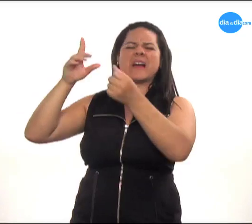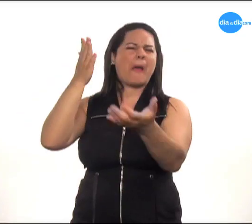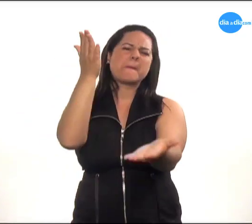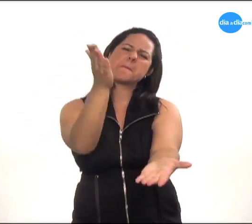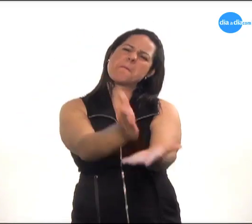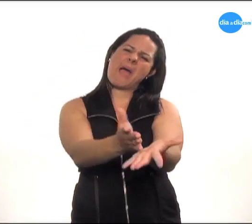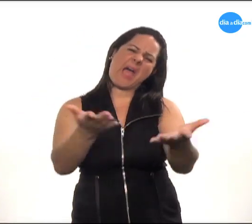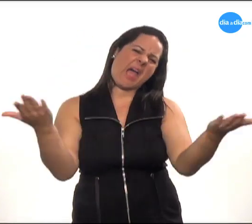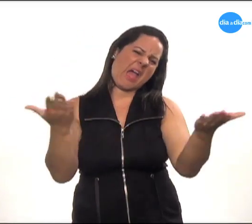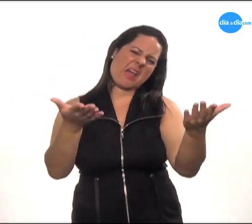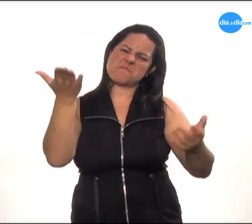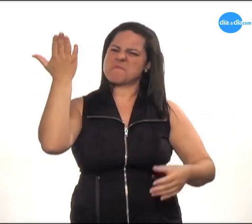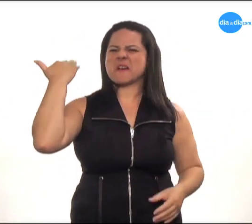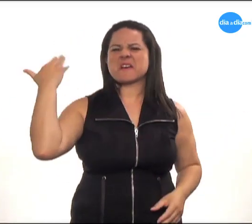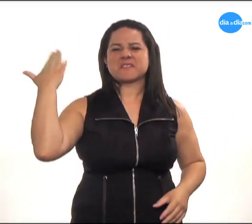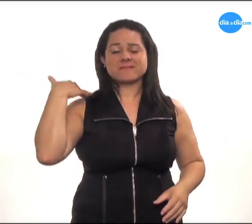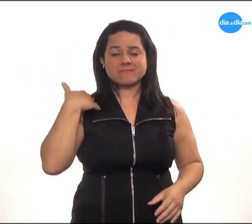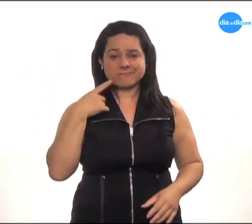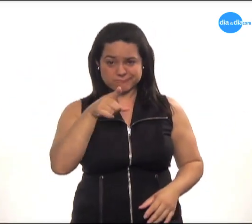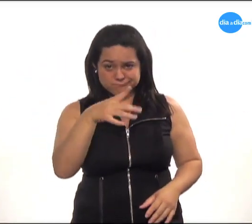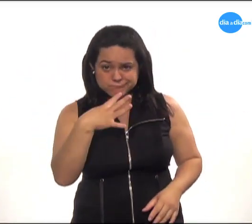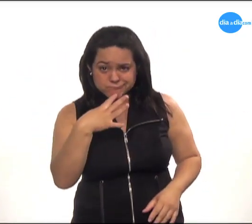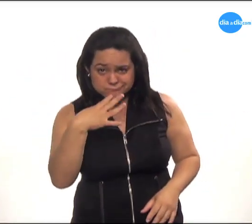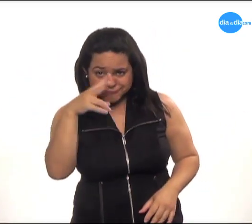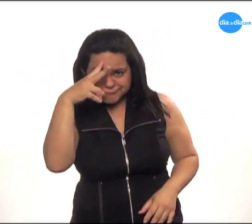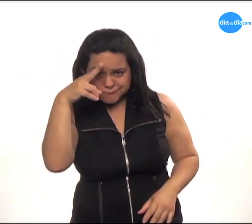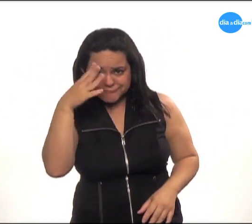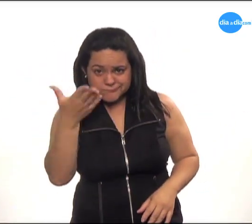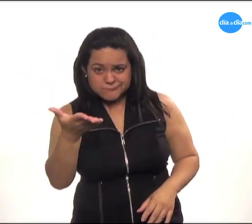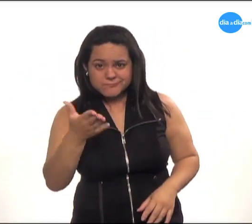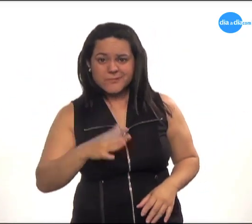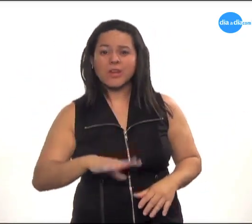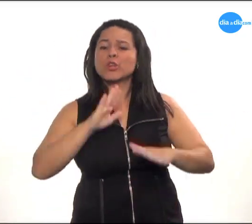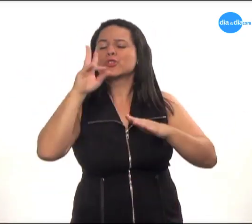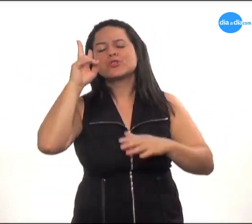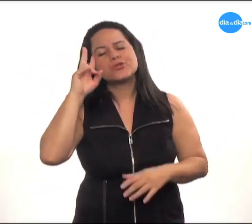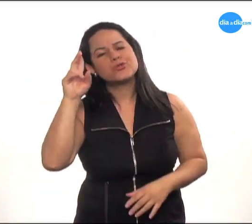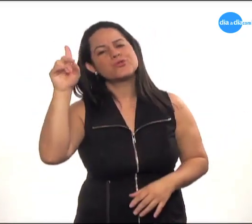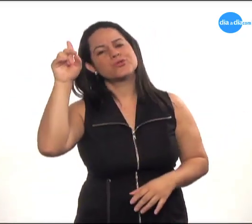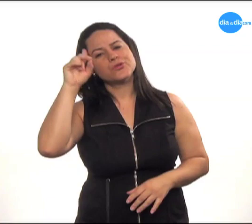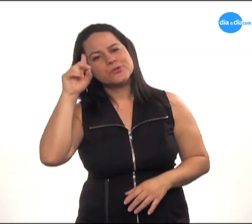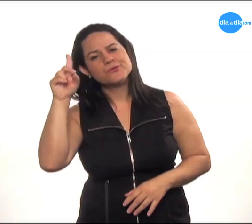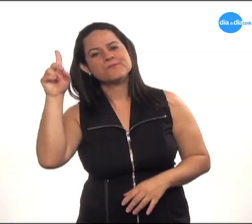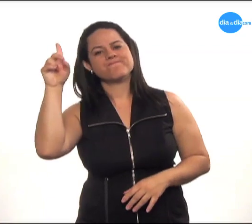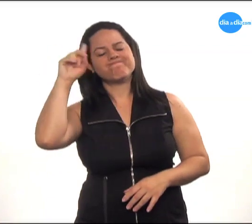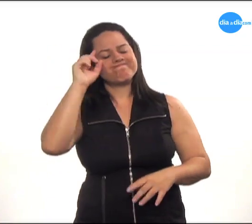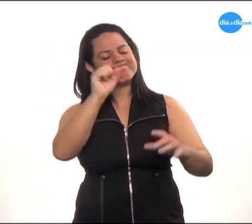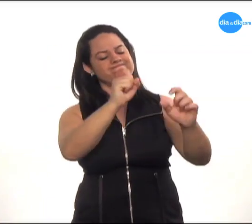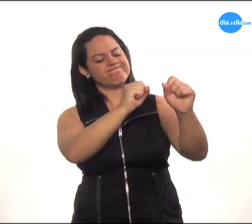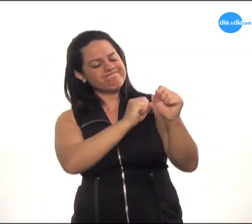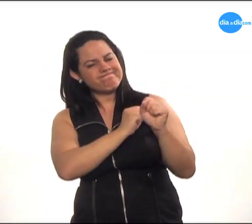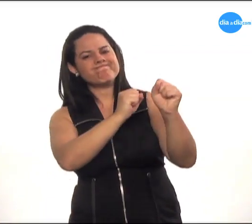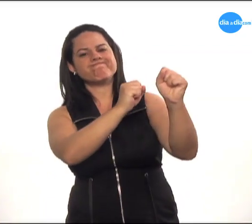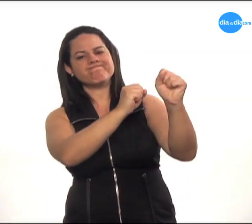isso. Esse tempo já passou. Você já ouviu isso? Todo dia, querido, porque essa é tentação do